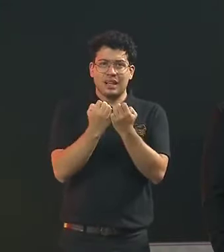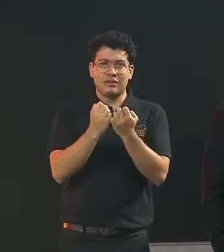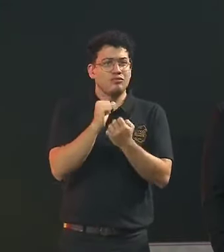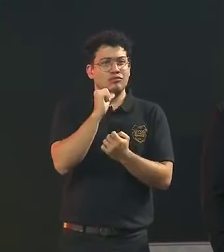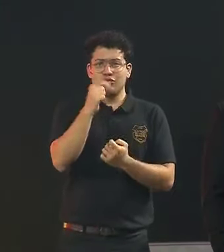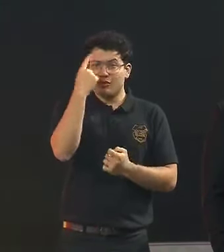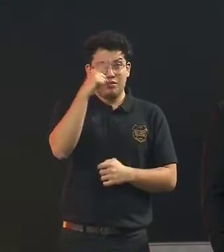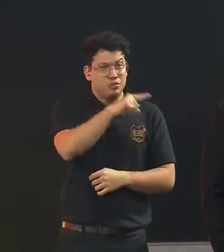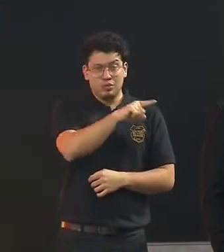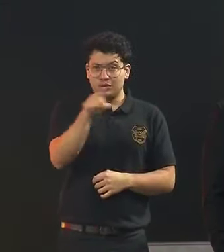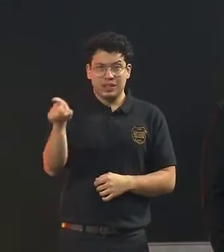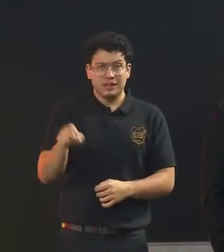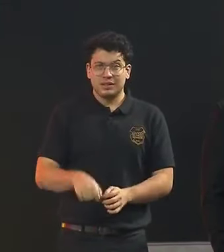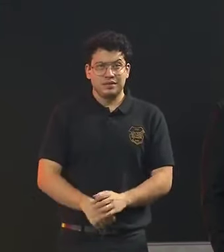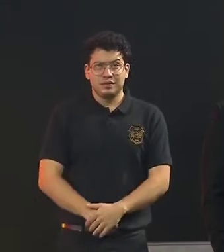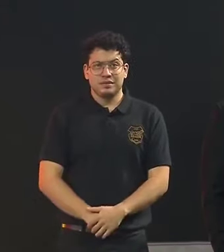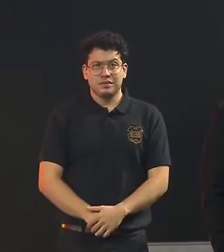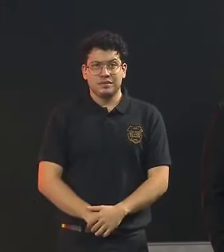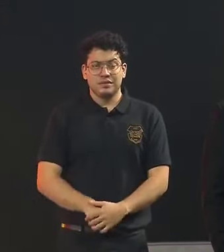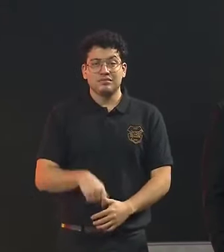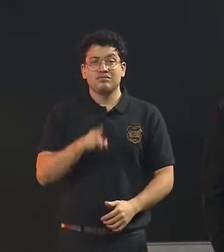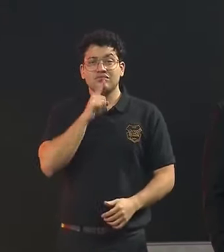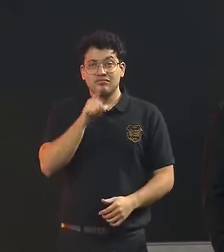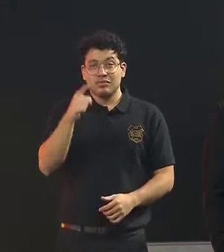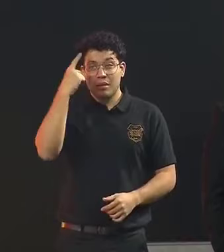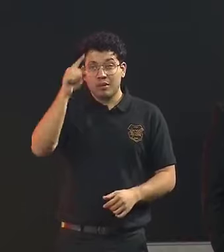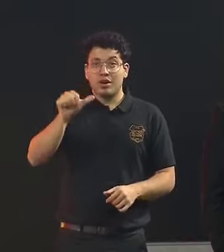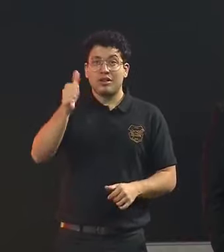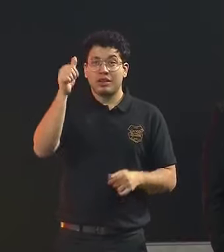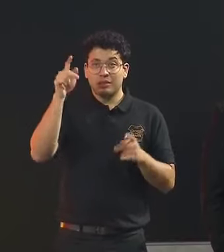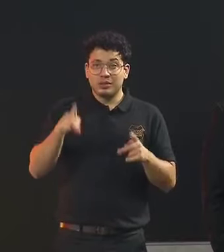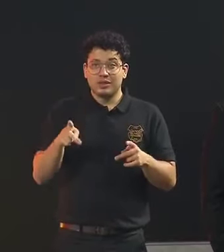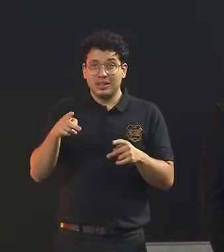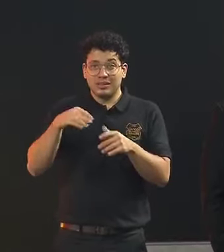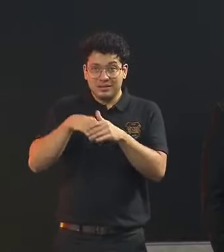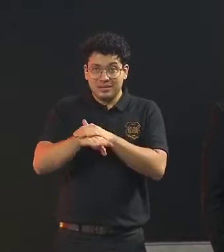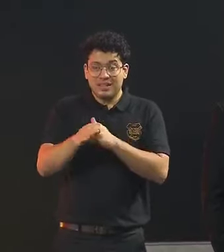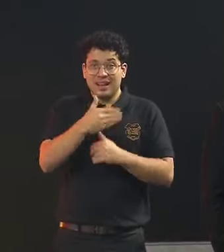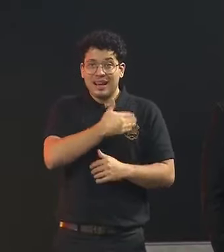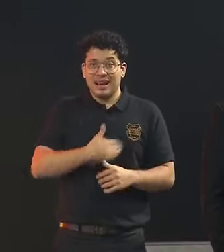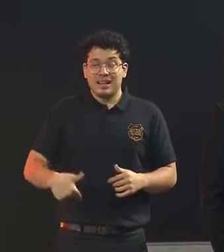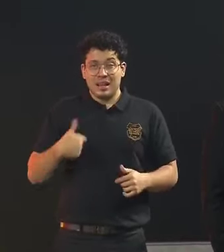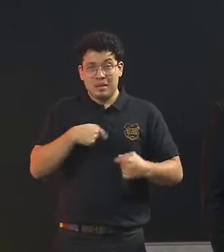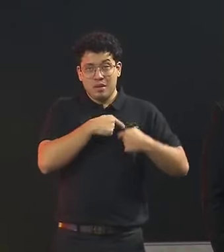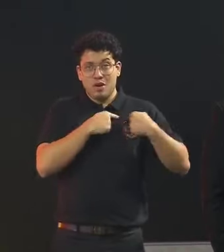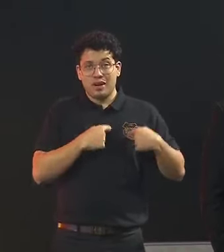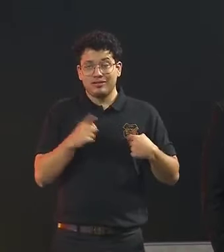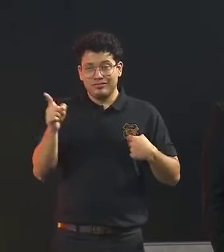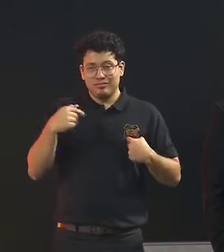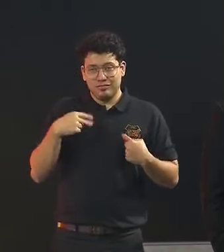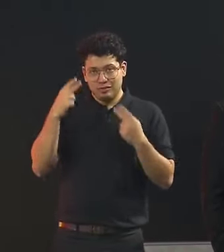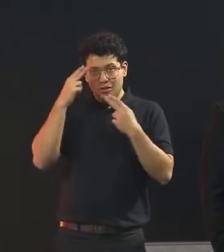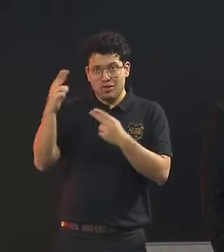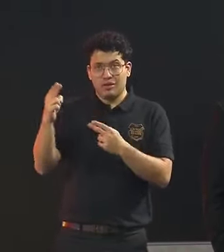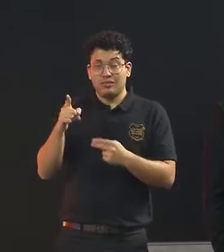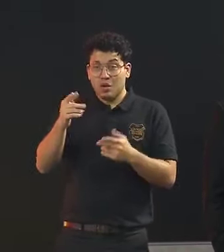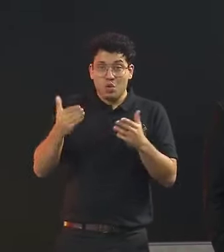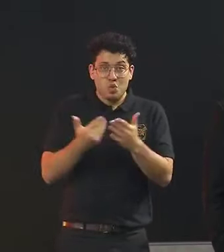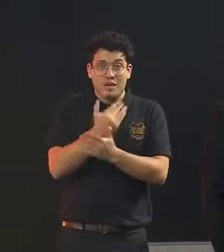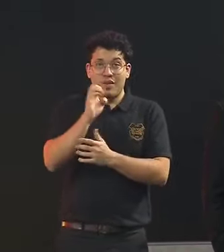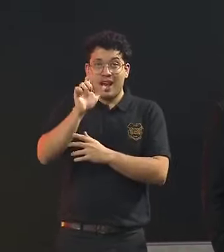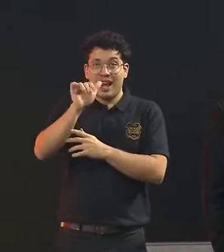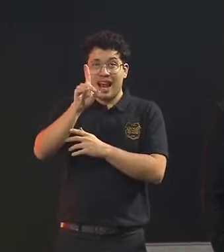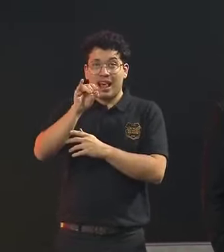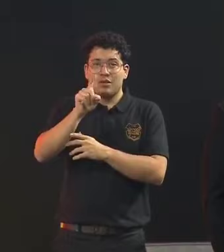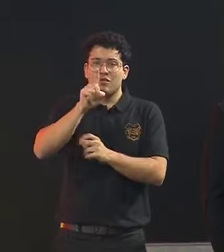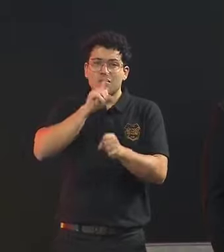por ustedes. Será por aquel que metió en el Herediano en mi corazón. El nuevo Eladio es un compromiso